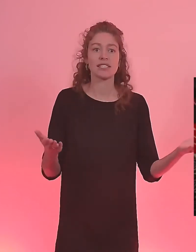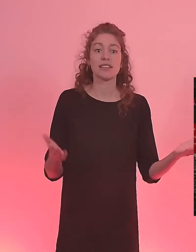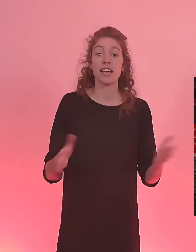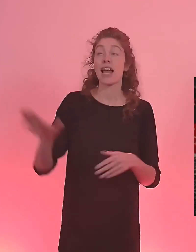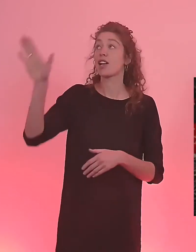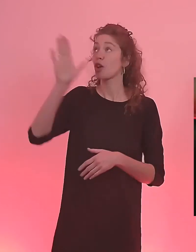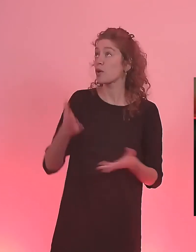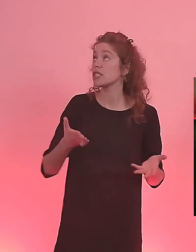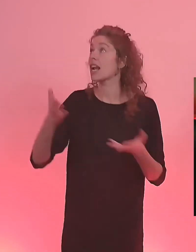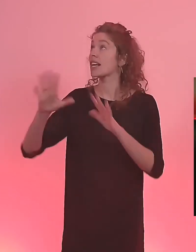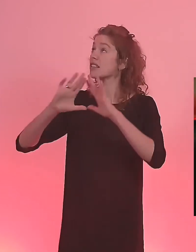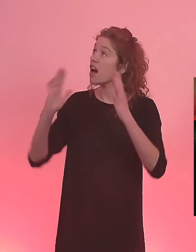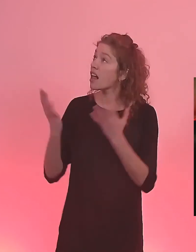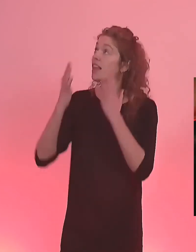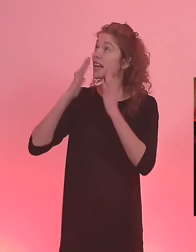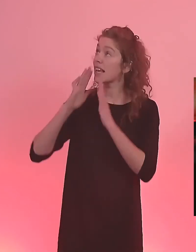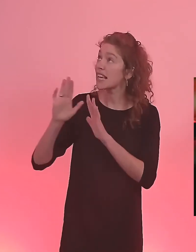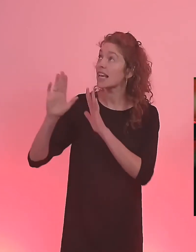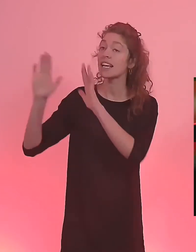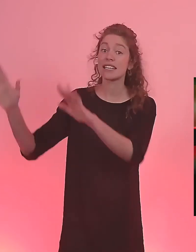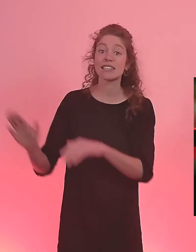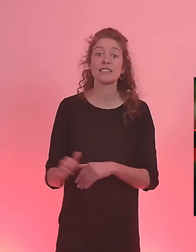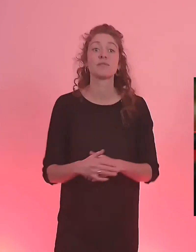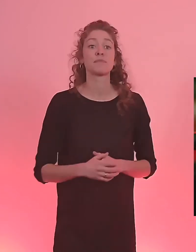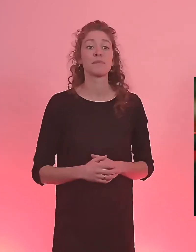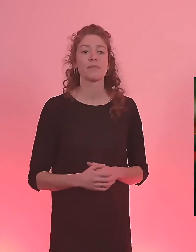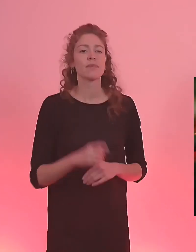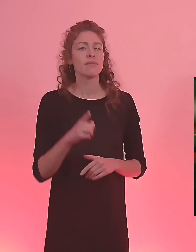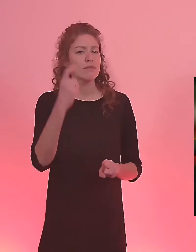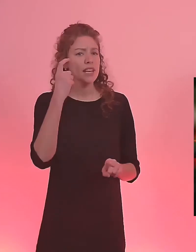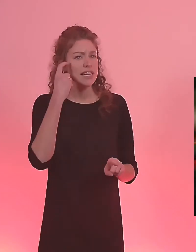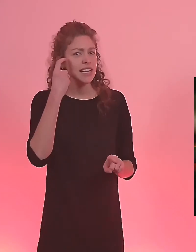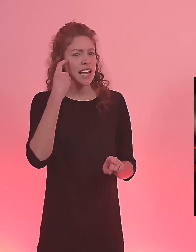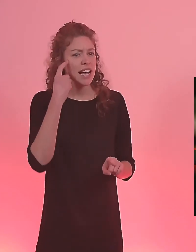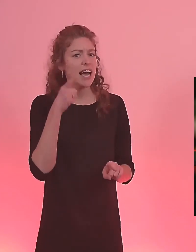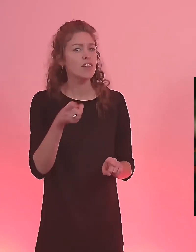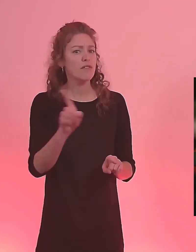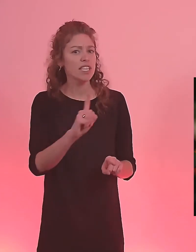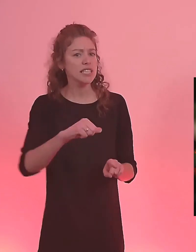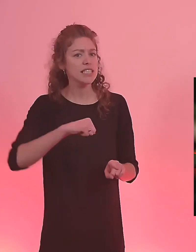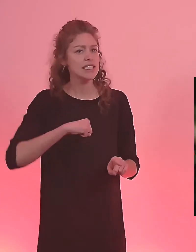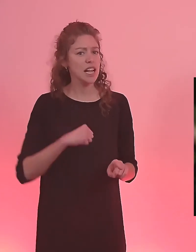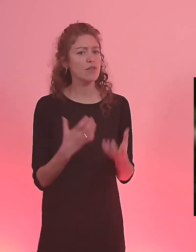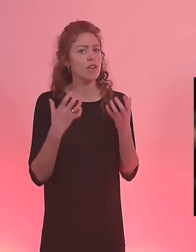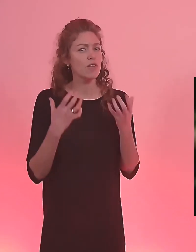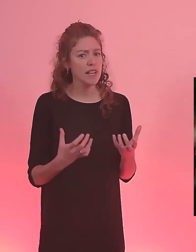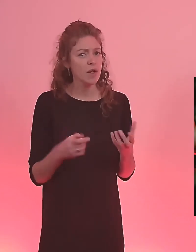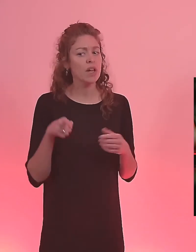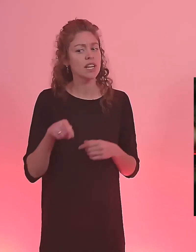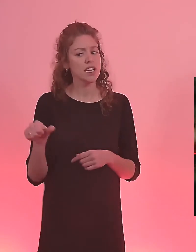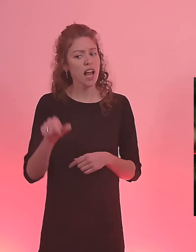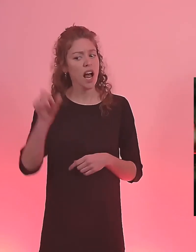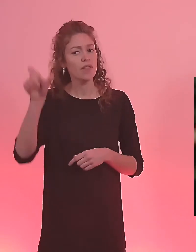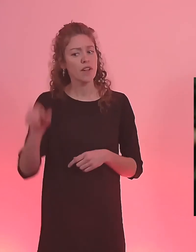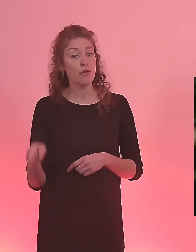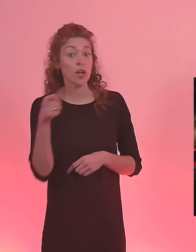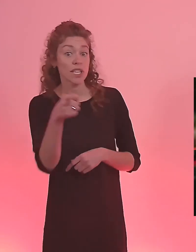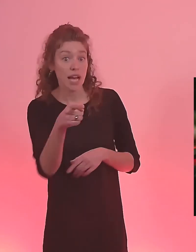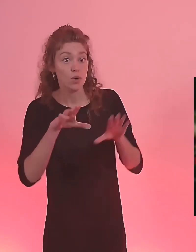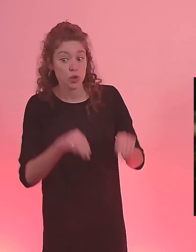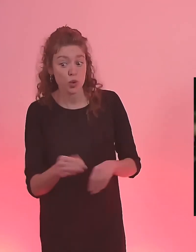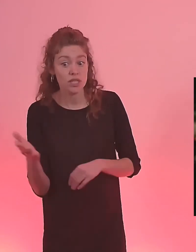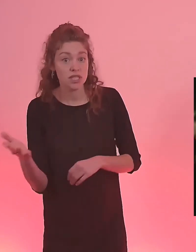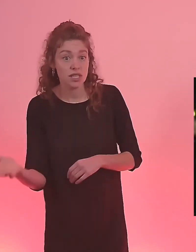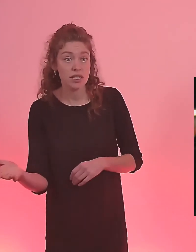alle eer. Denk aan wat je zelf wil, wat een ander voor je doet. Doe